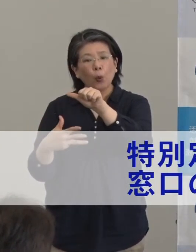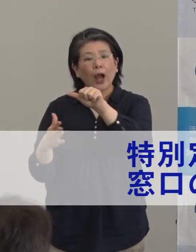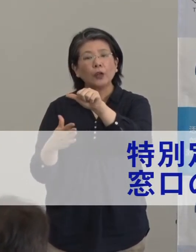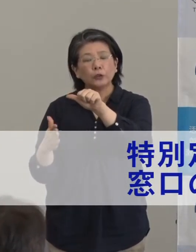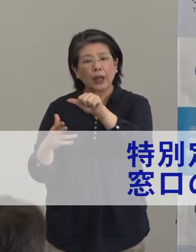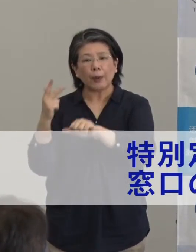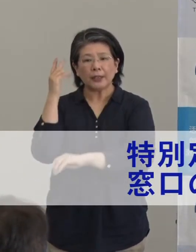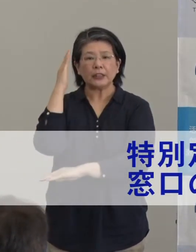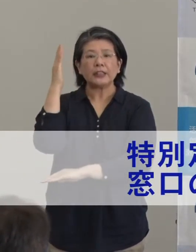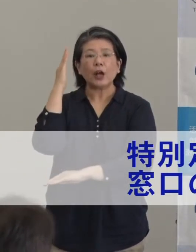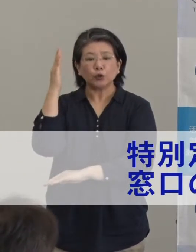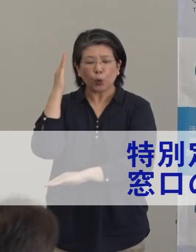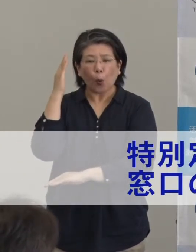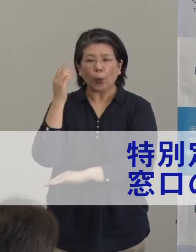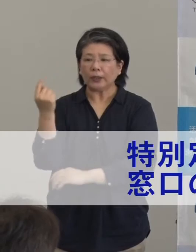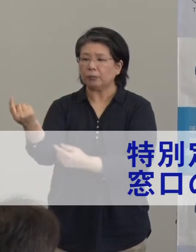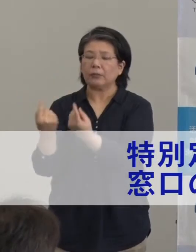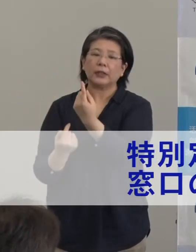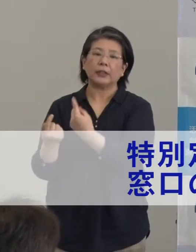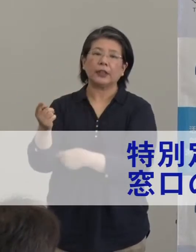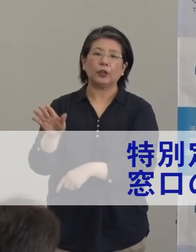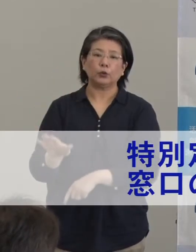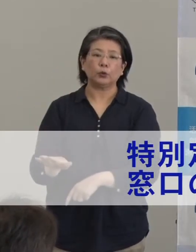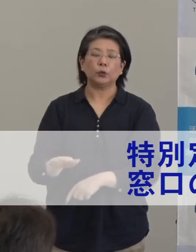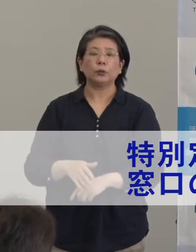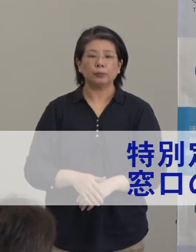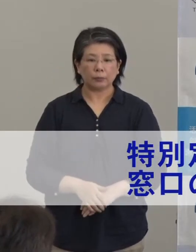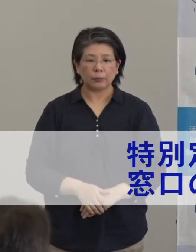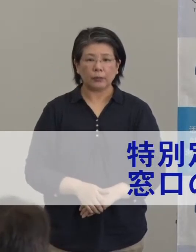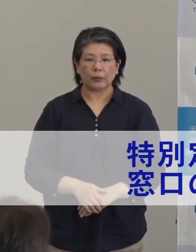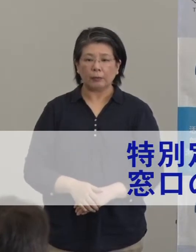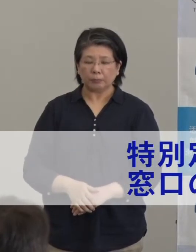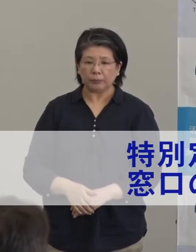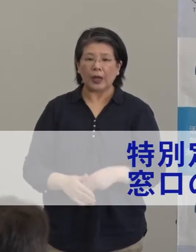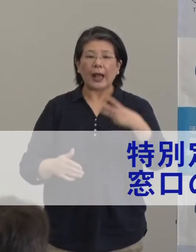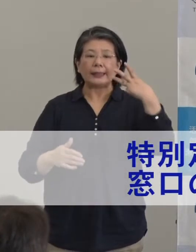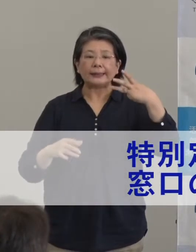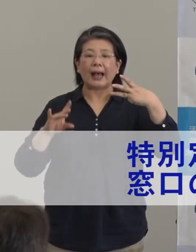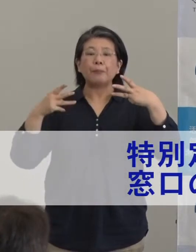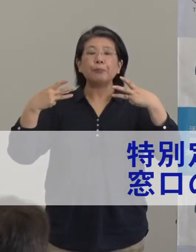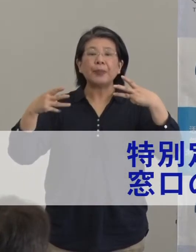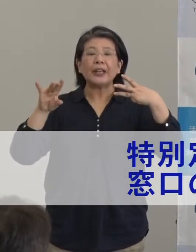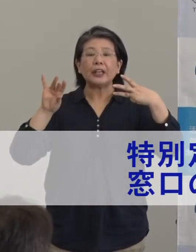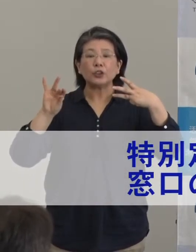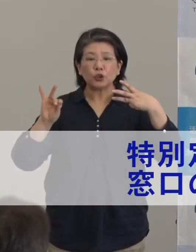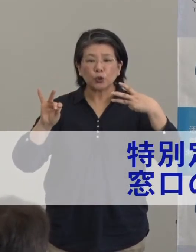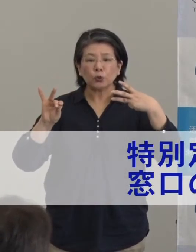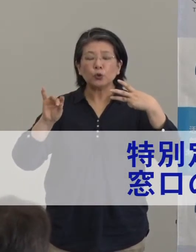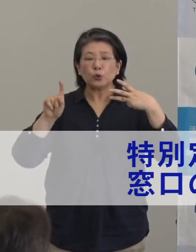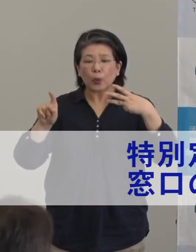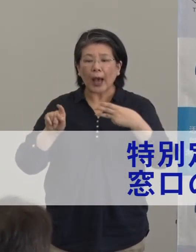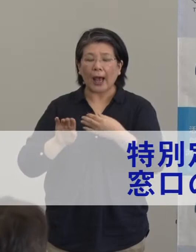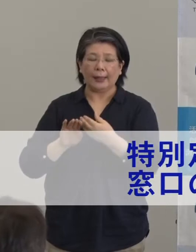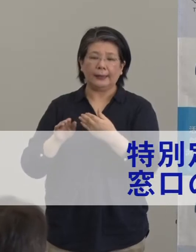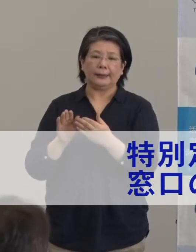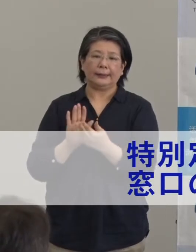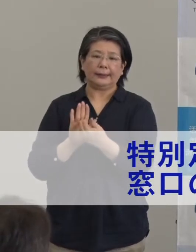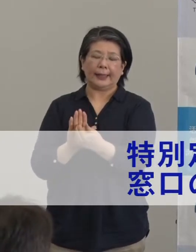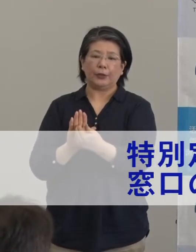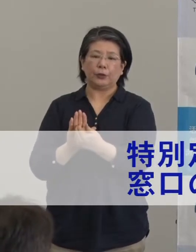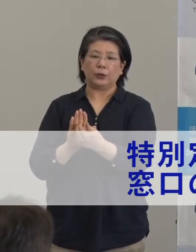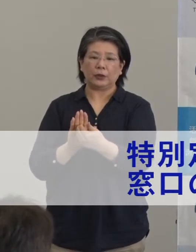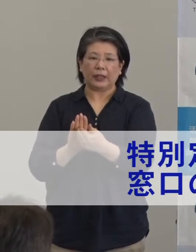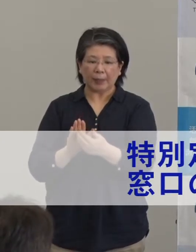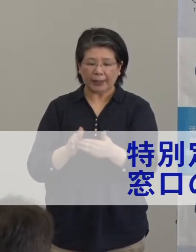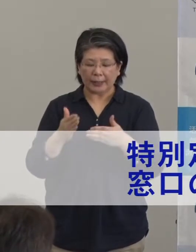んの人が来られておりまして、もちろん3密を避けるためにかなり席を離して廊下にまでちょっと椅子を置いて離